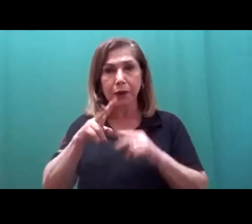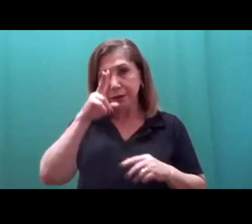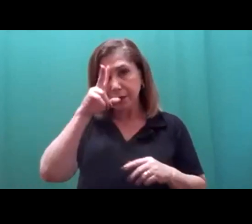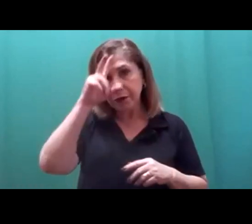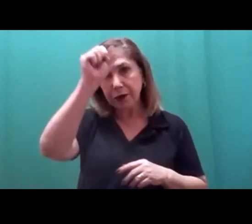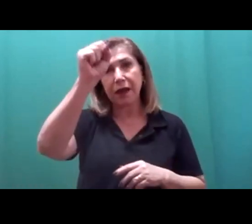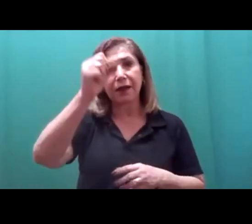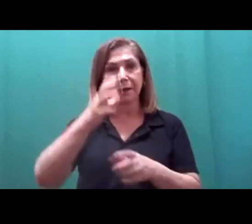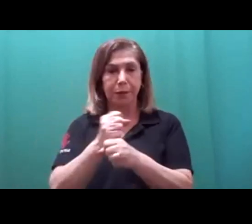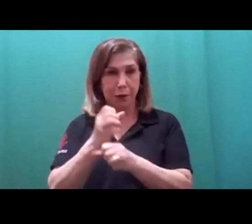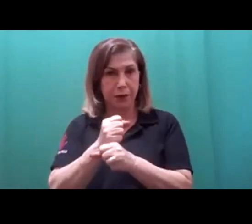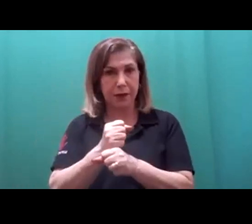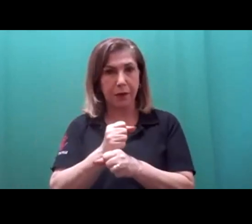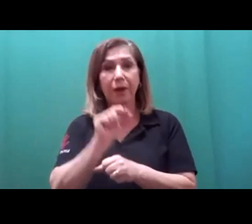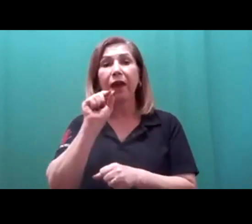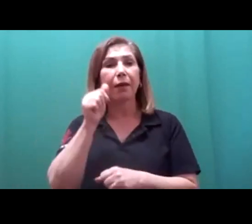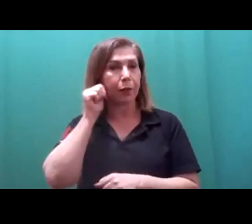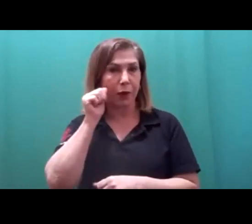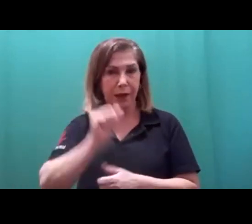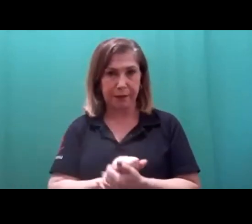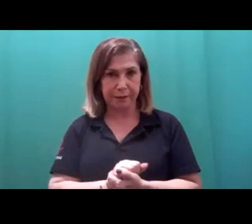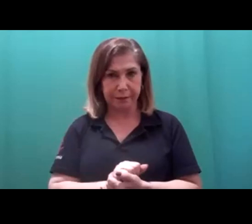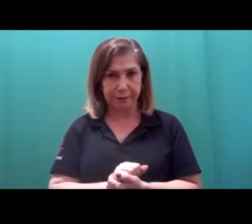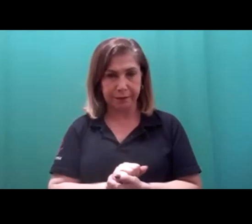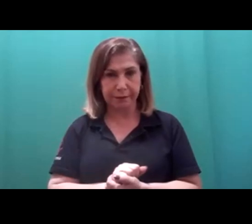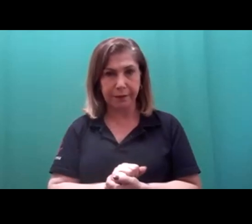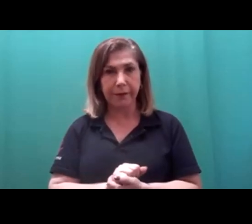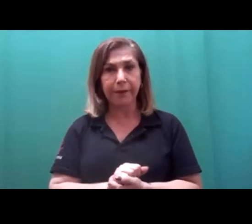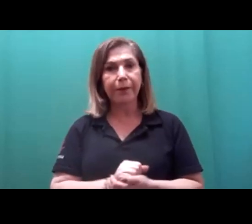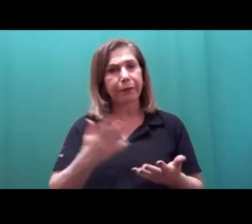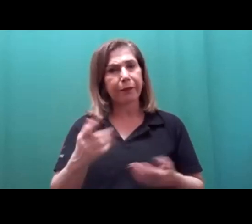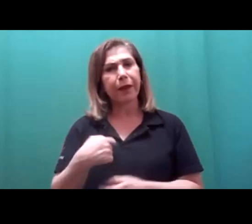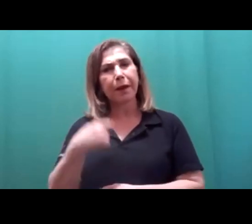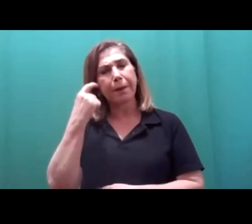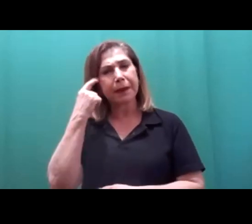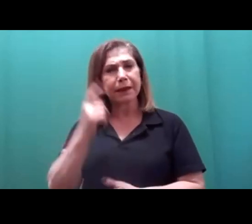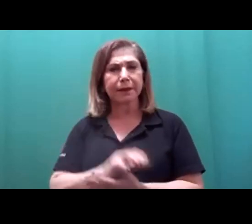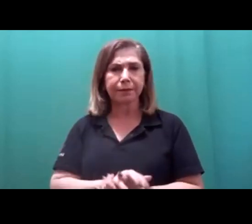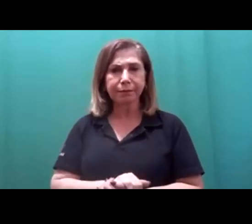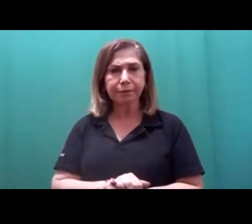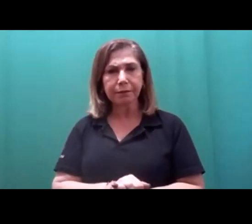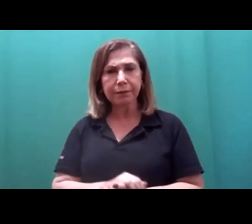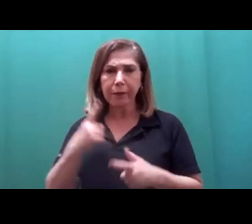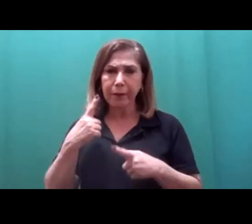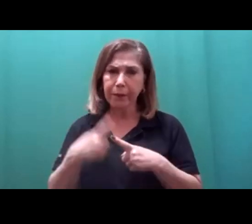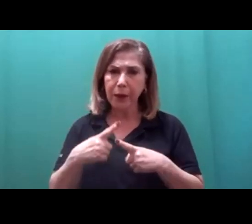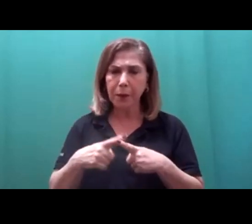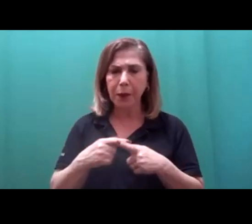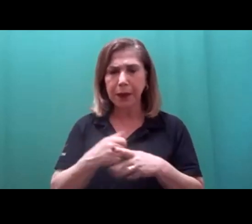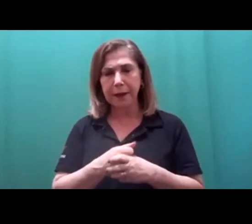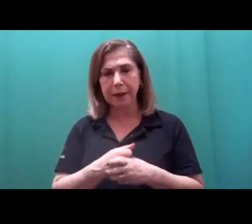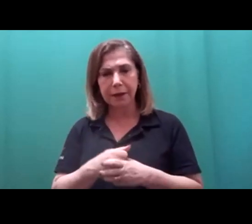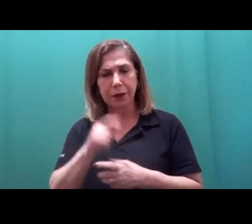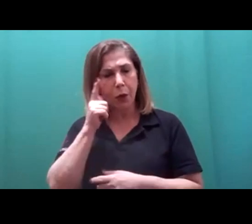produzem comida, que são as mulheres. Então, quando a gente começa a pensar, né, por que que a gente não consegue ter